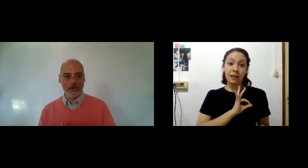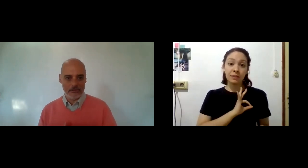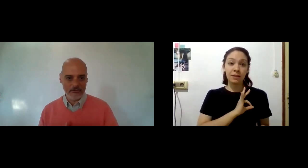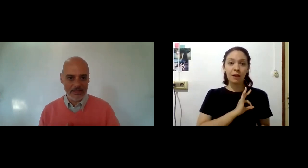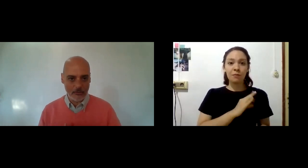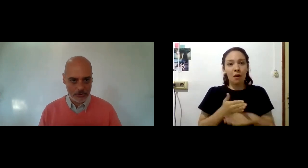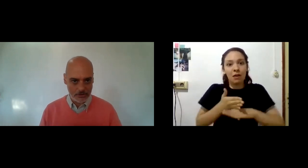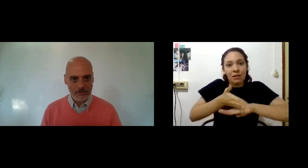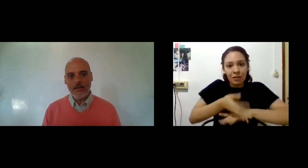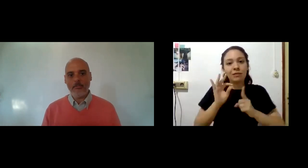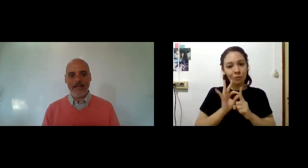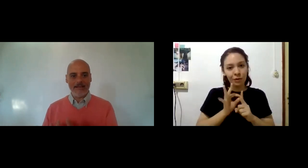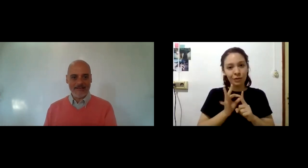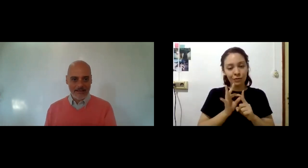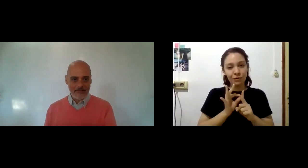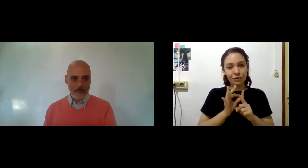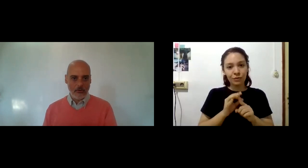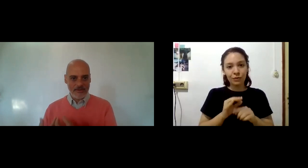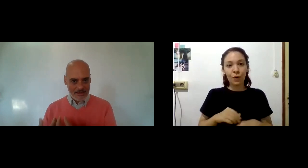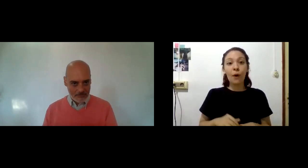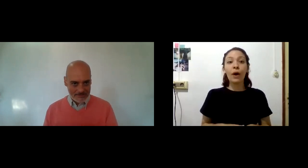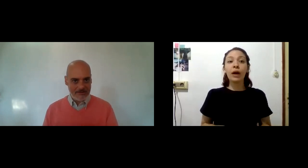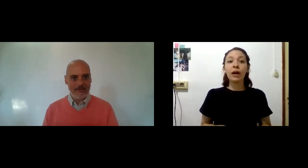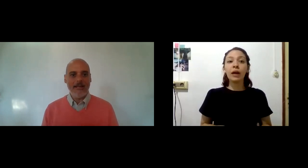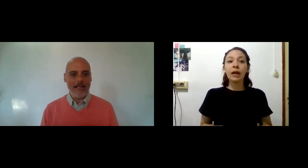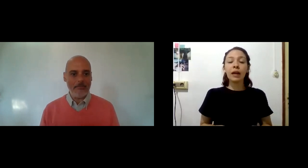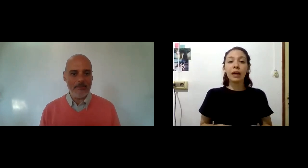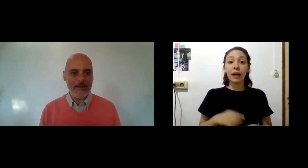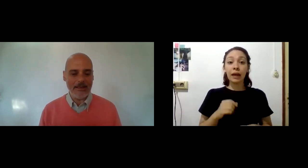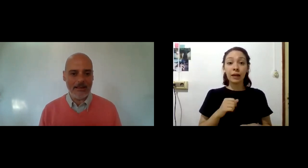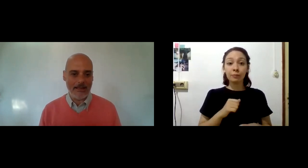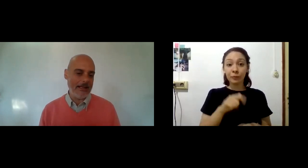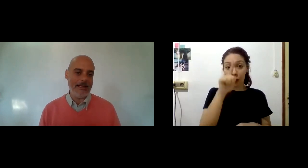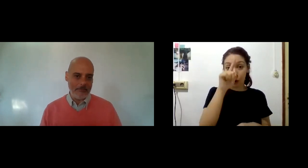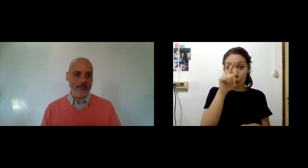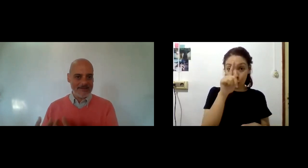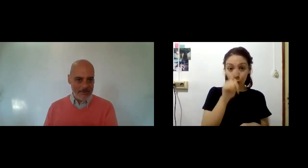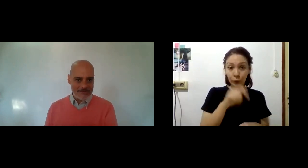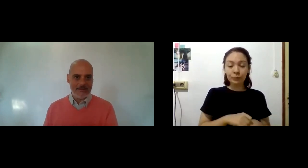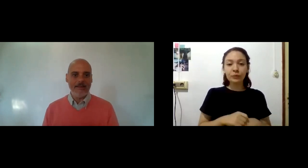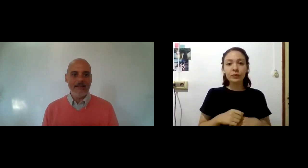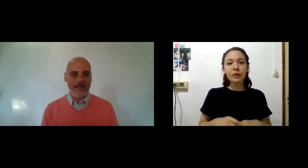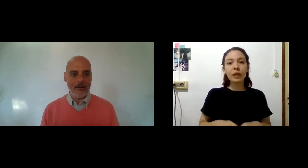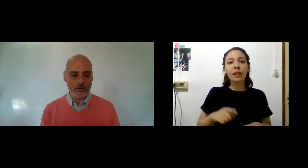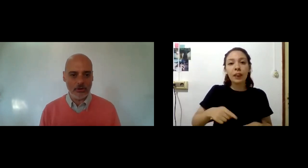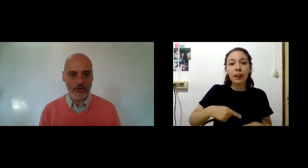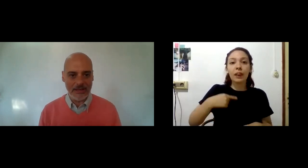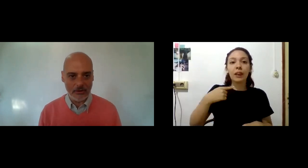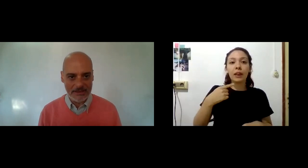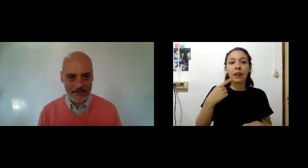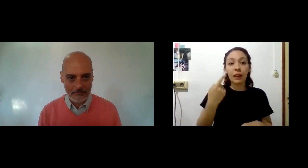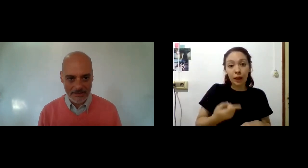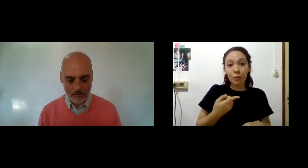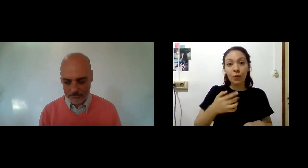ser en julio, fines de julio, para ingresar oficialmente a las primeras, al primer semestre en agosto